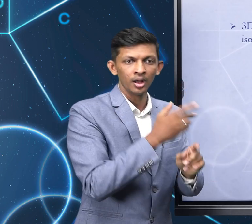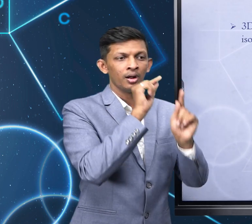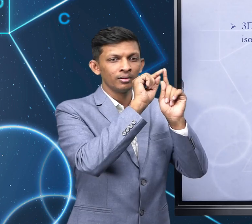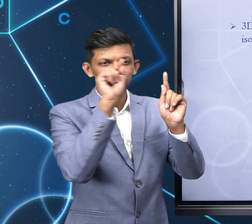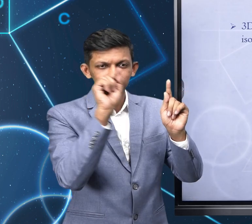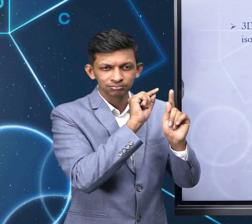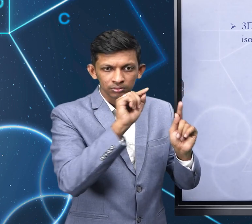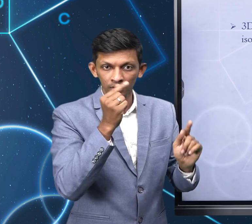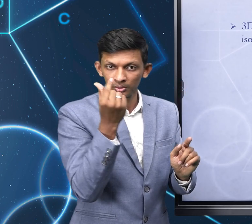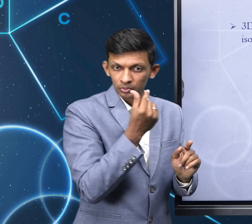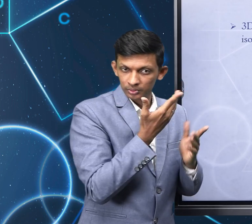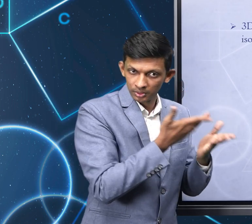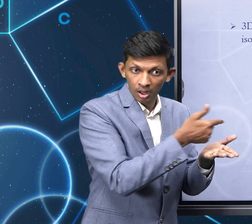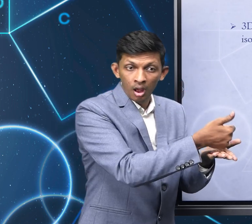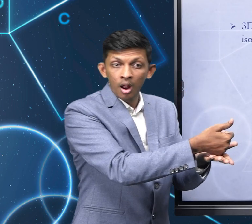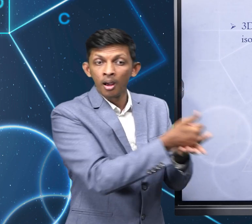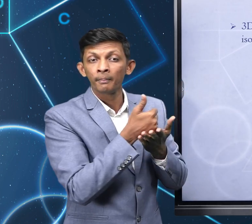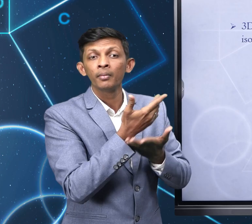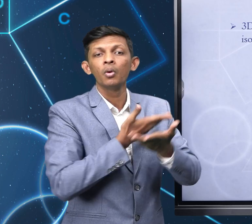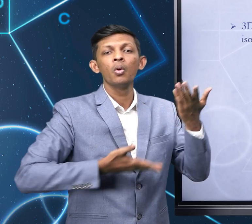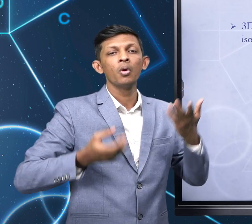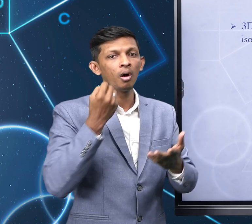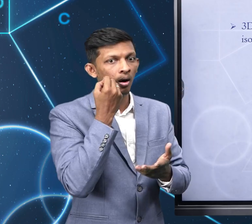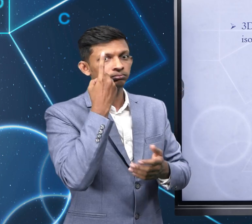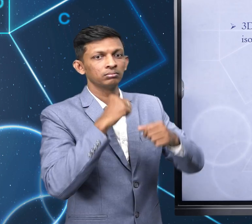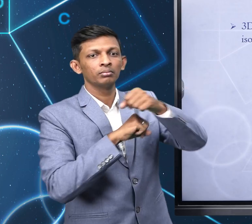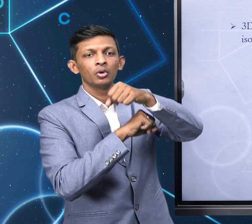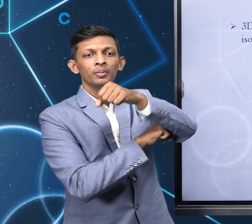जाऊ शकतात, ज्यामुळे आम्हाला त्याची रचना समजण्यास मदत होते.